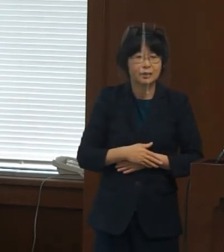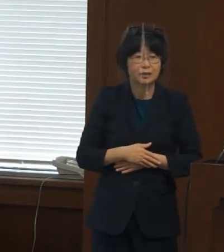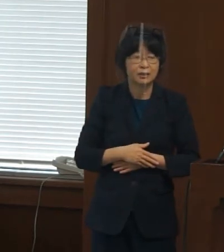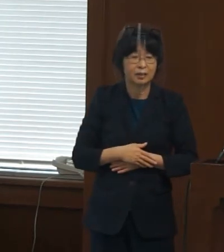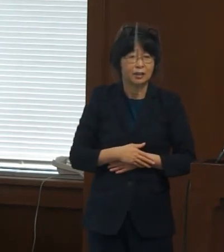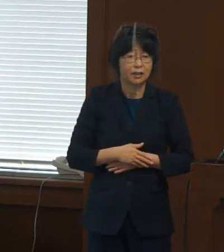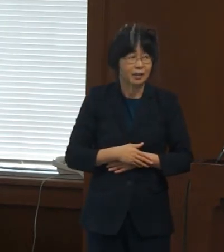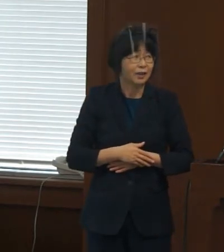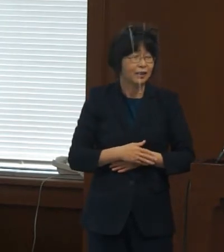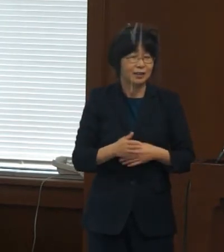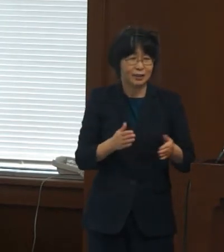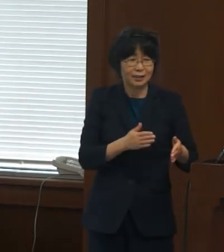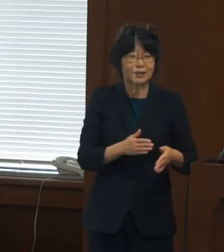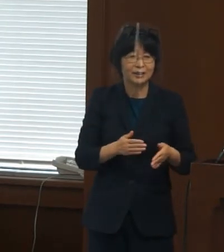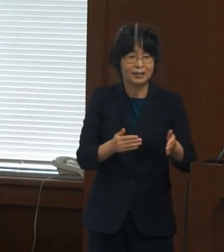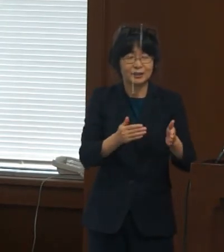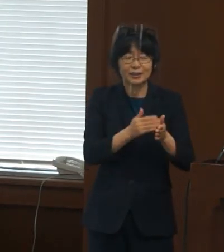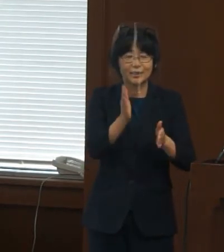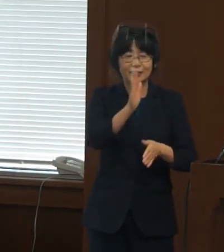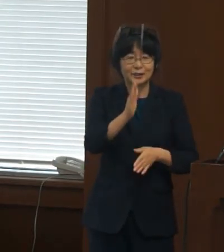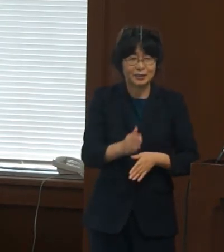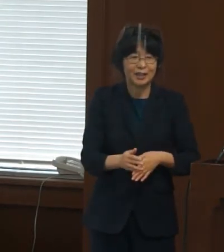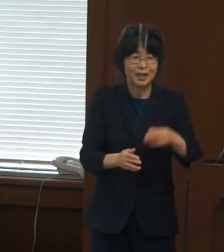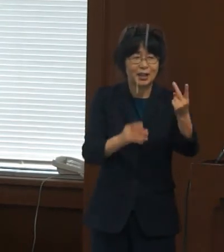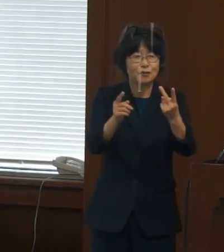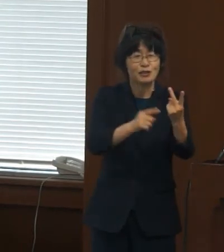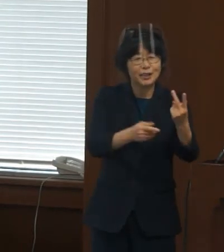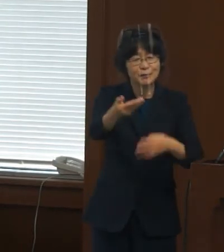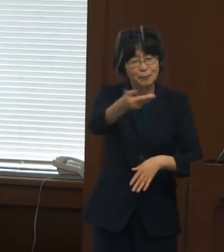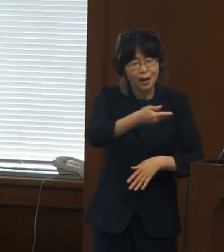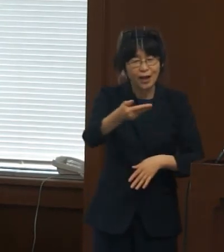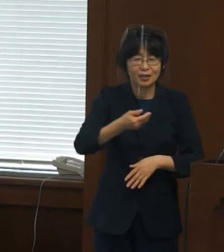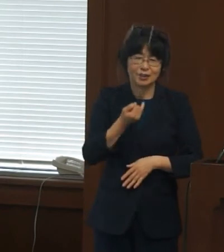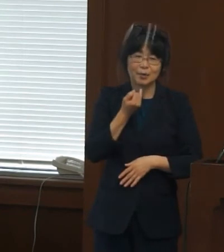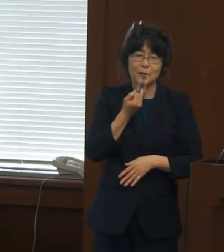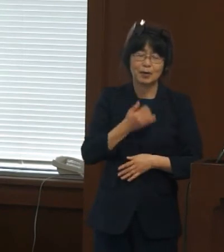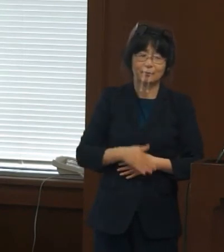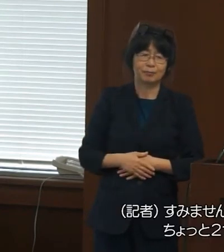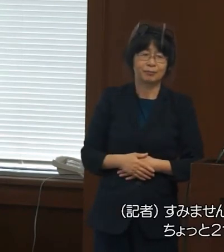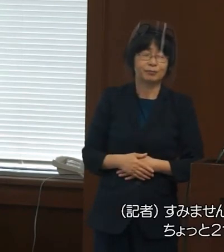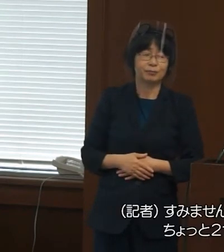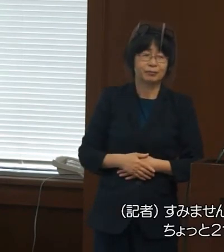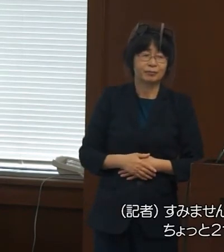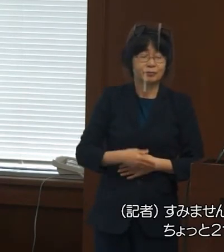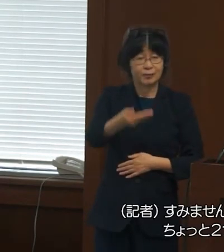いいですか。そしたら、はい。 したら、 はい、はい、すみません。じゃあ、岩田さん。